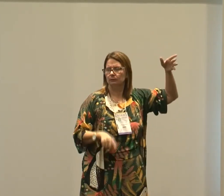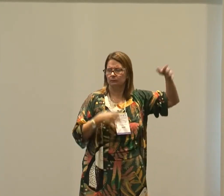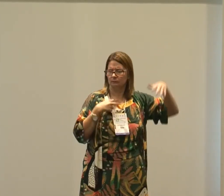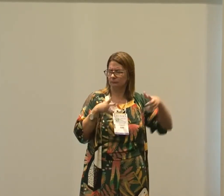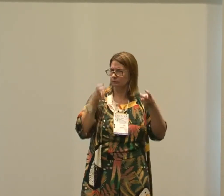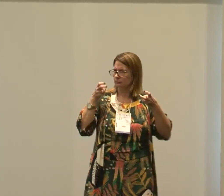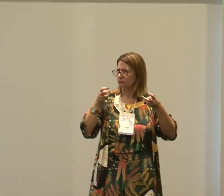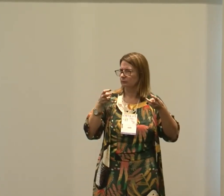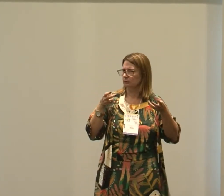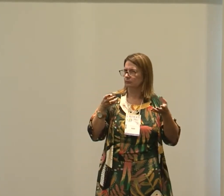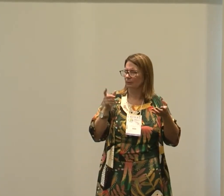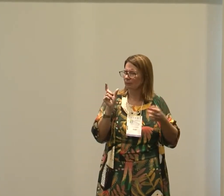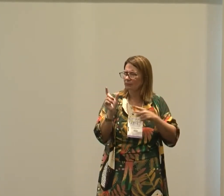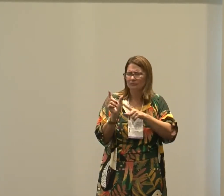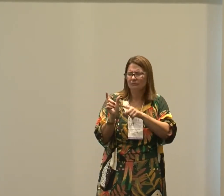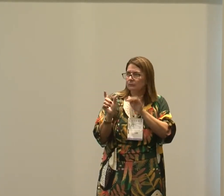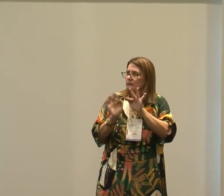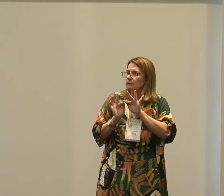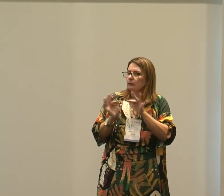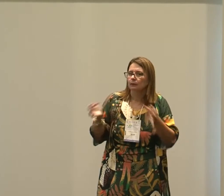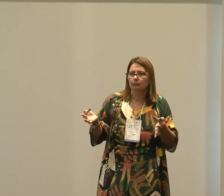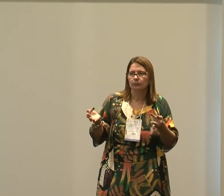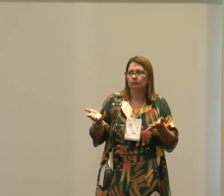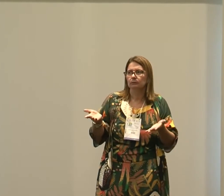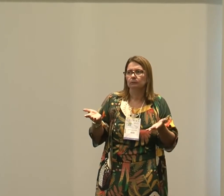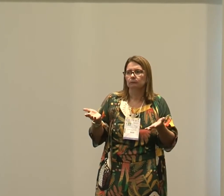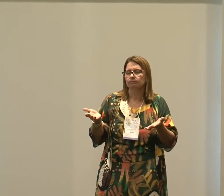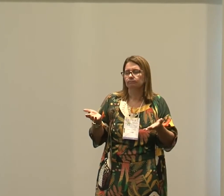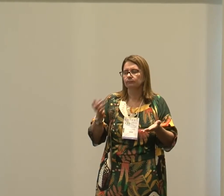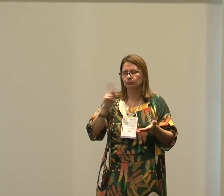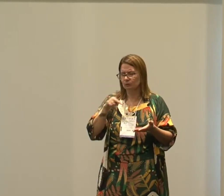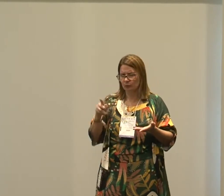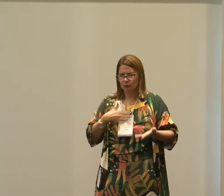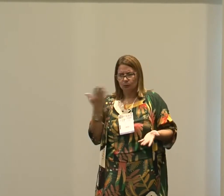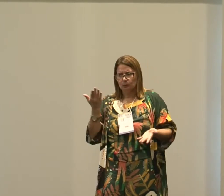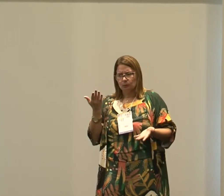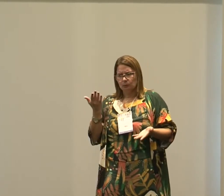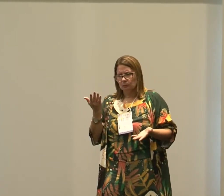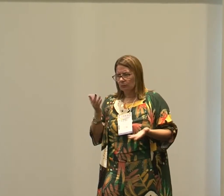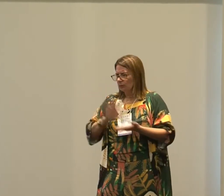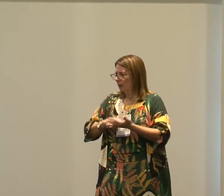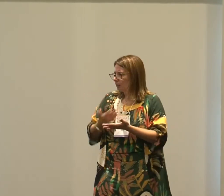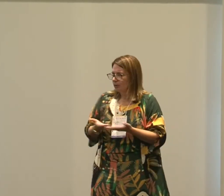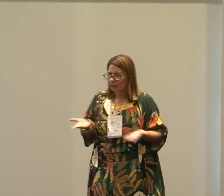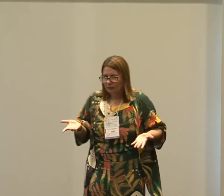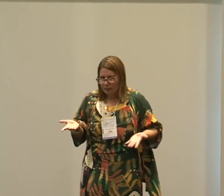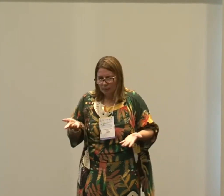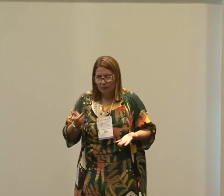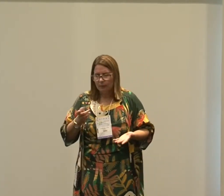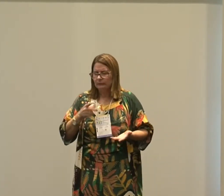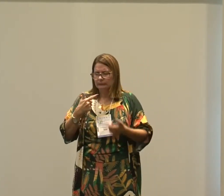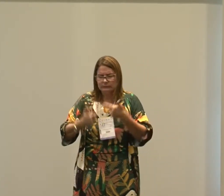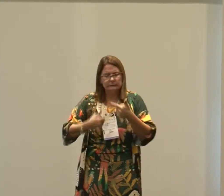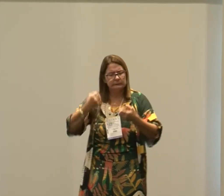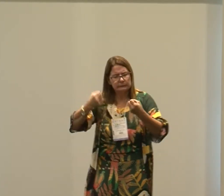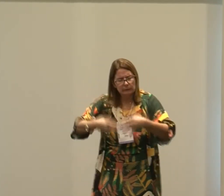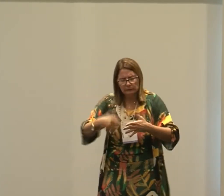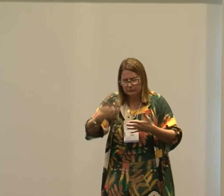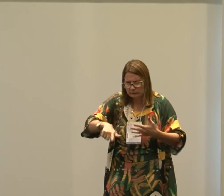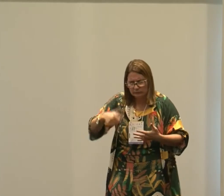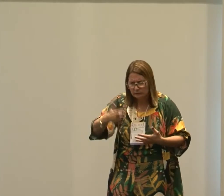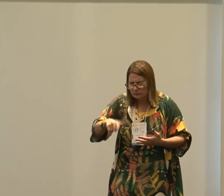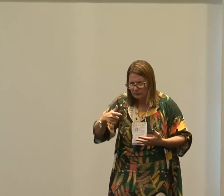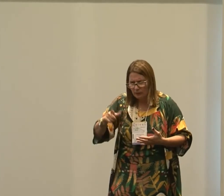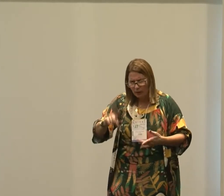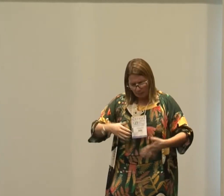lugar. E aí eu me assustei, falei, uma palavra simples como barriga. O intérprete se assustou, a